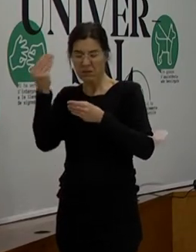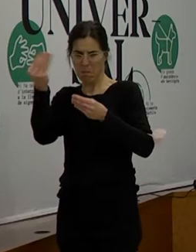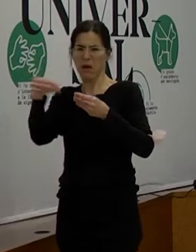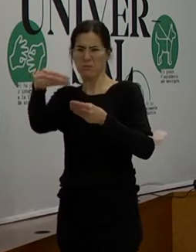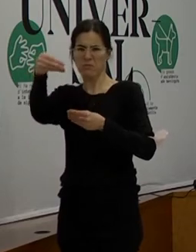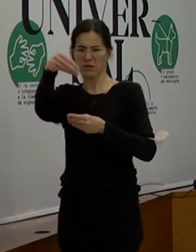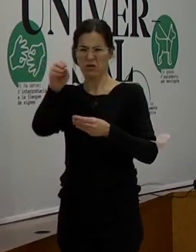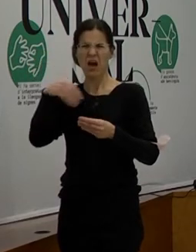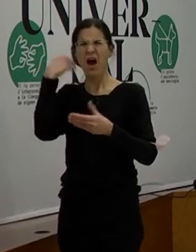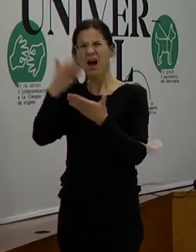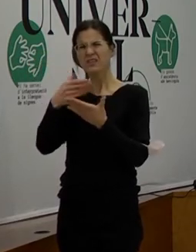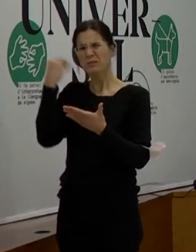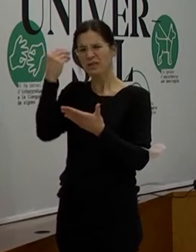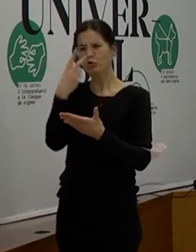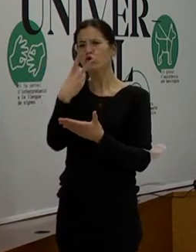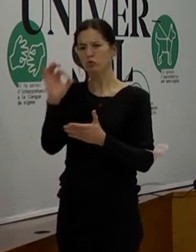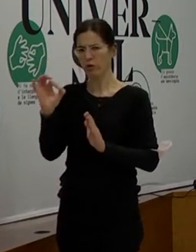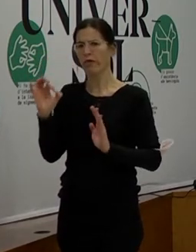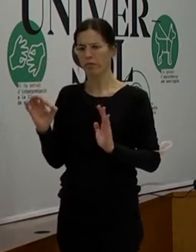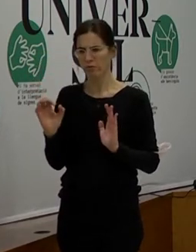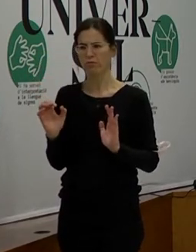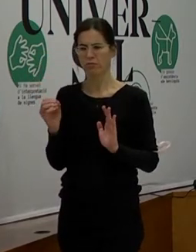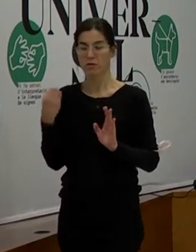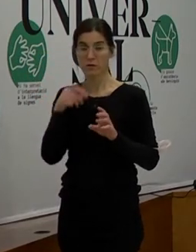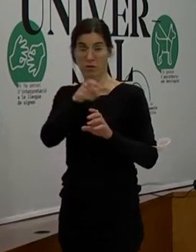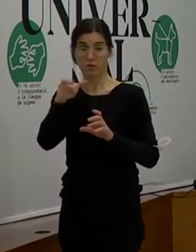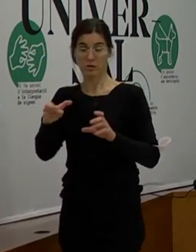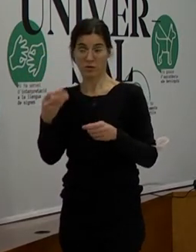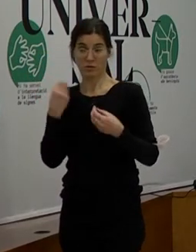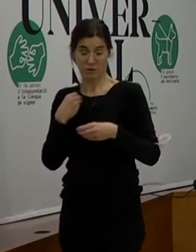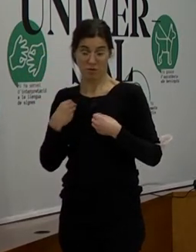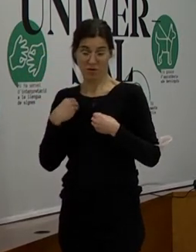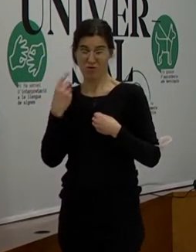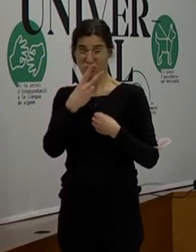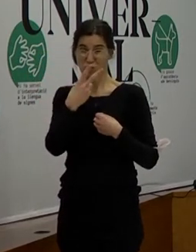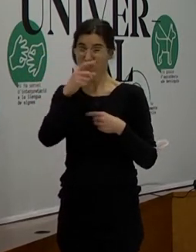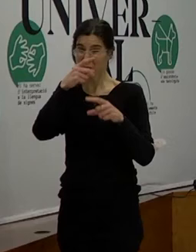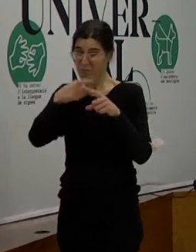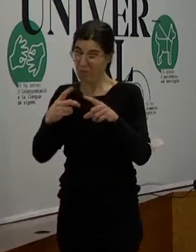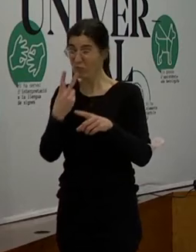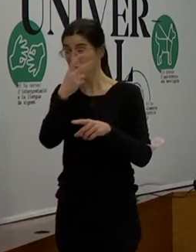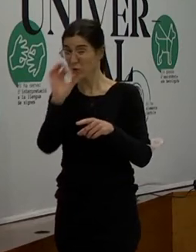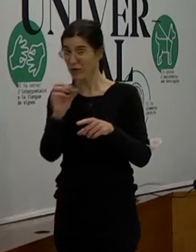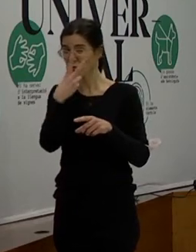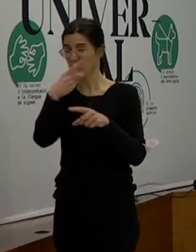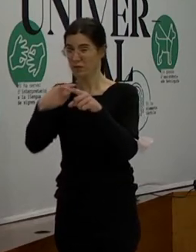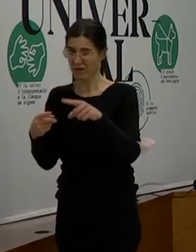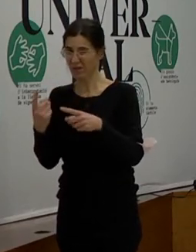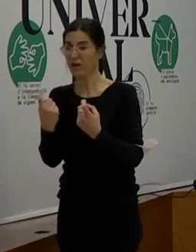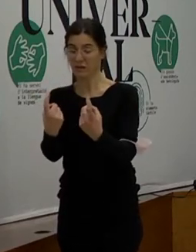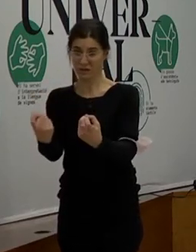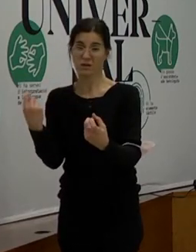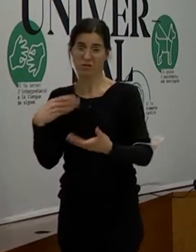pensem que és inclús un 2%. Un 2% de la població, un i mig, un 2%, que necessitaria un canviador